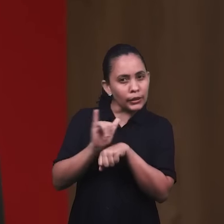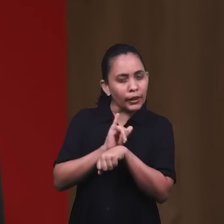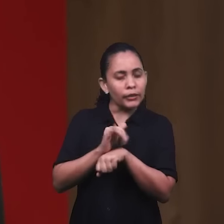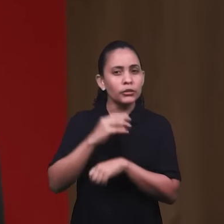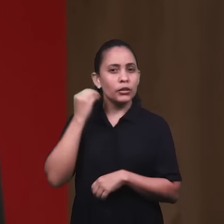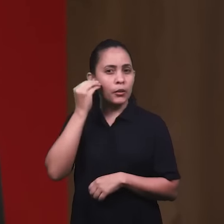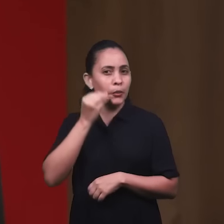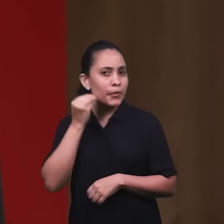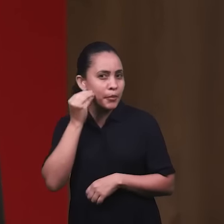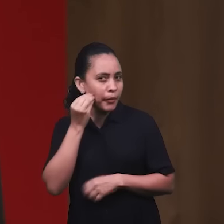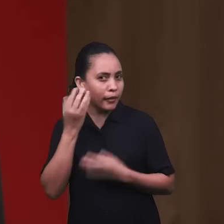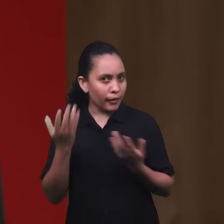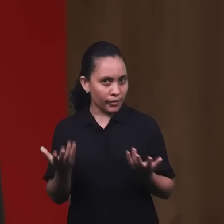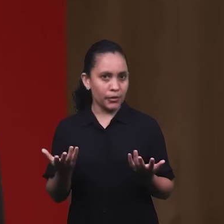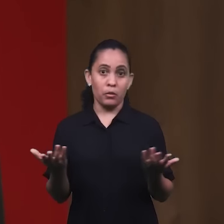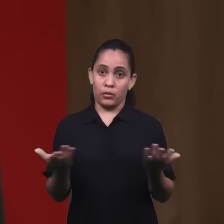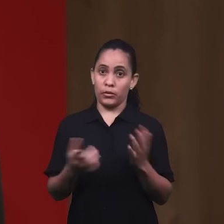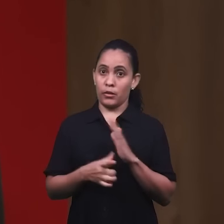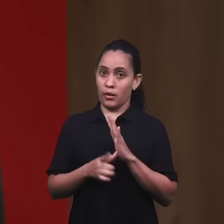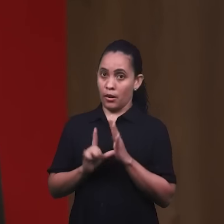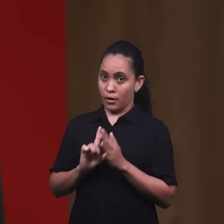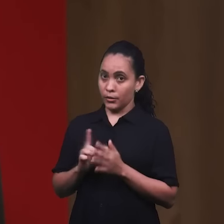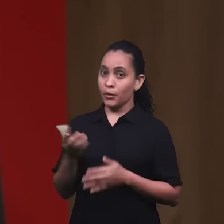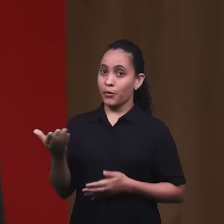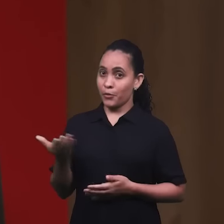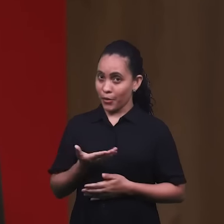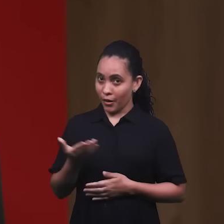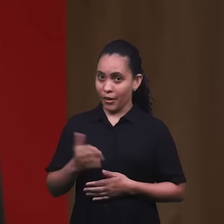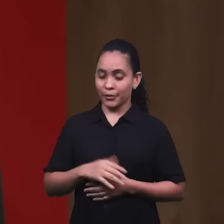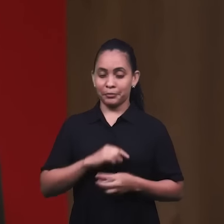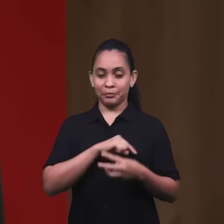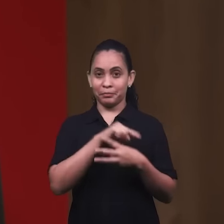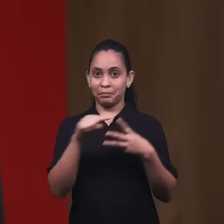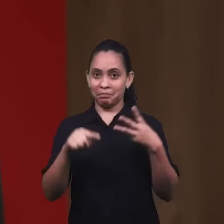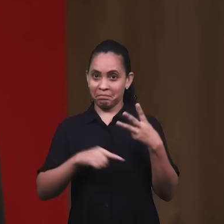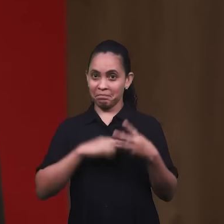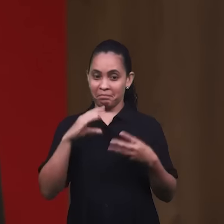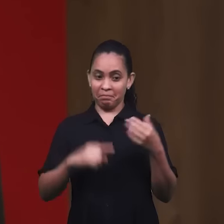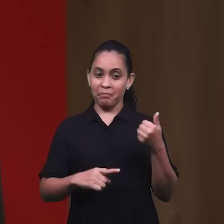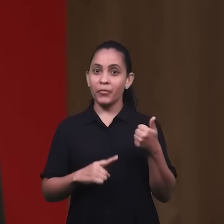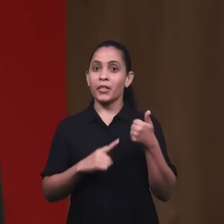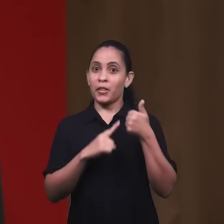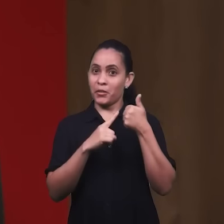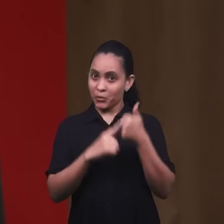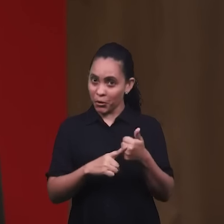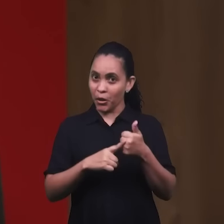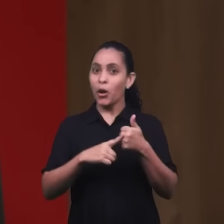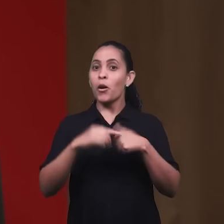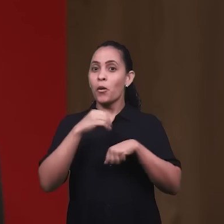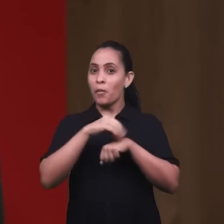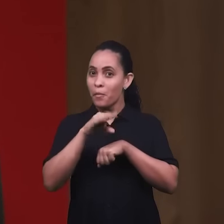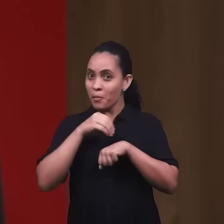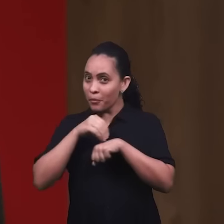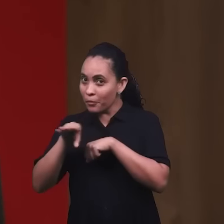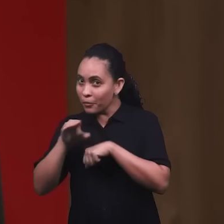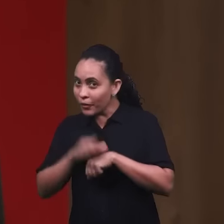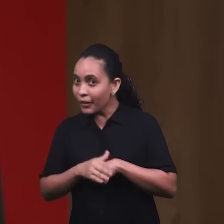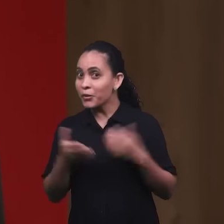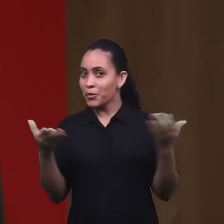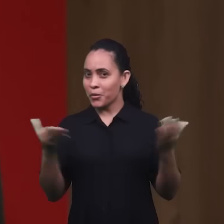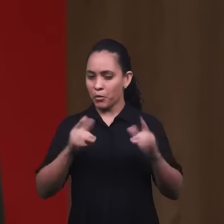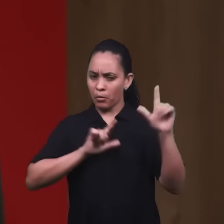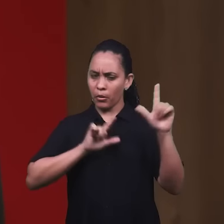algumas experiências, mas antes de tudo, já vou pedir para você fazer aqueles 3 Cs. Curte, comenta, compartilha este programa